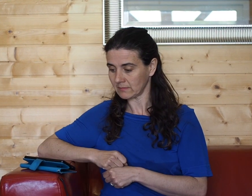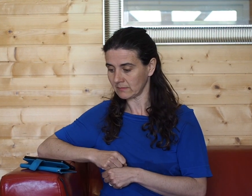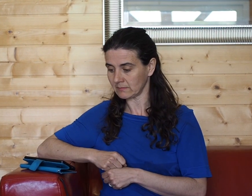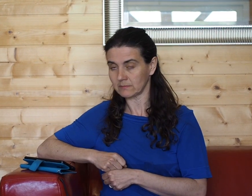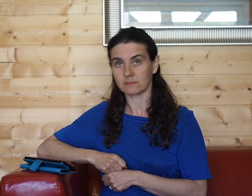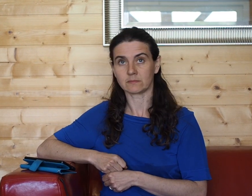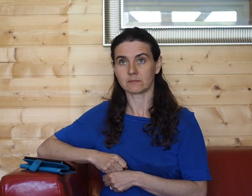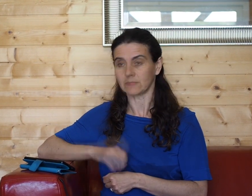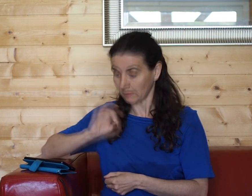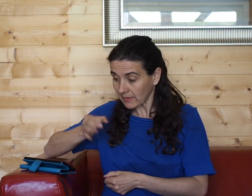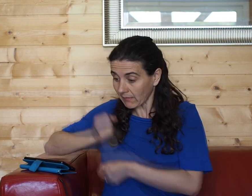Parfait.